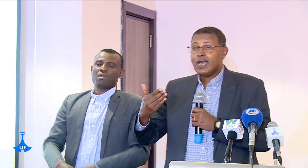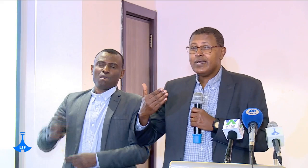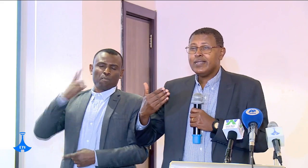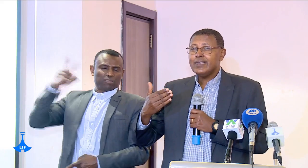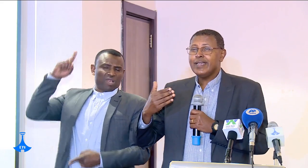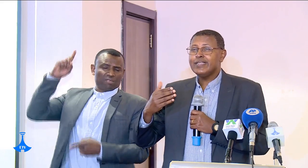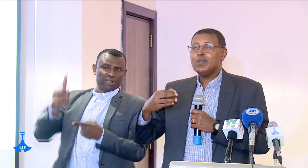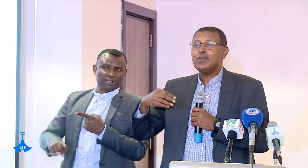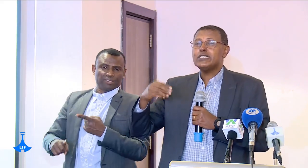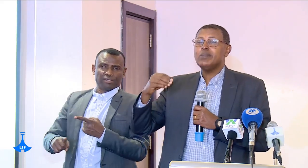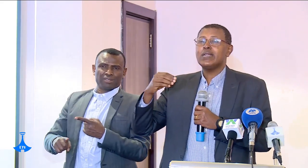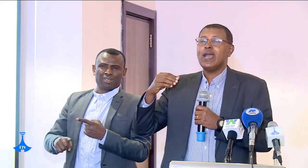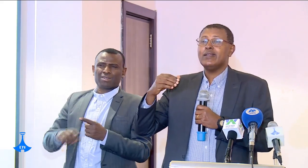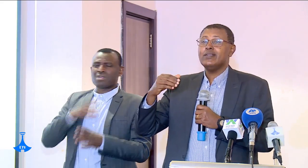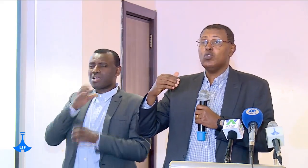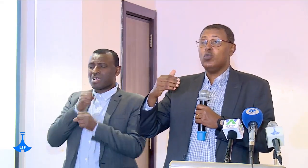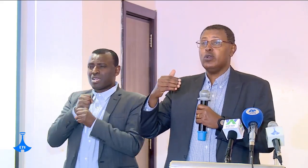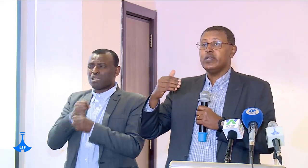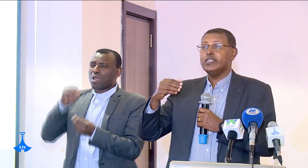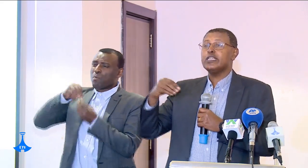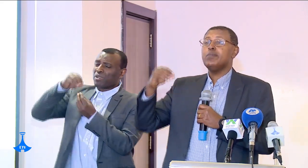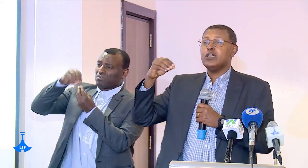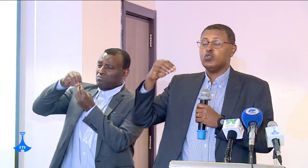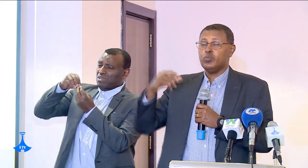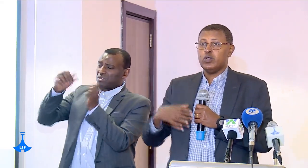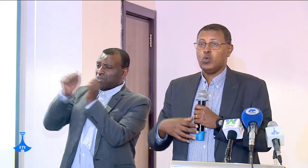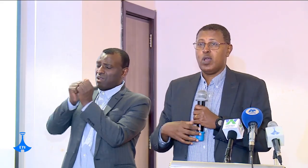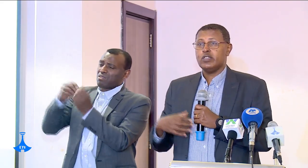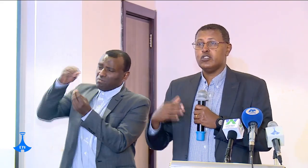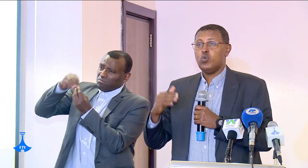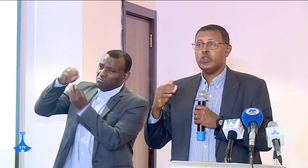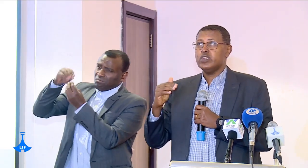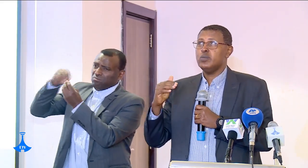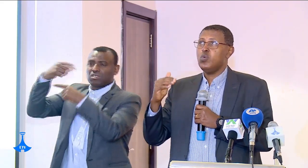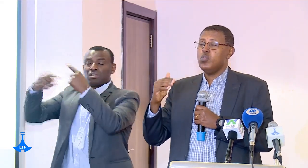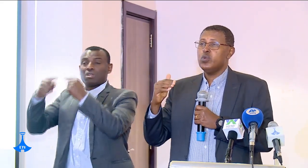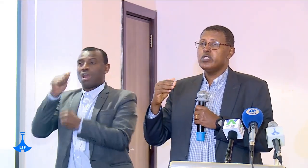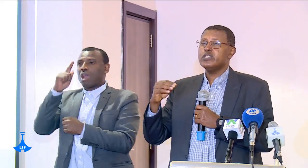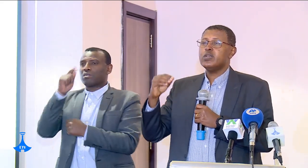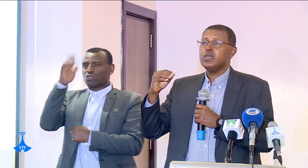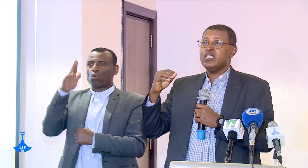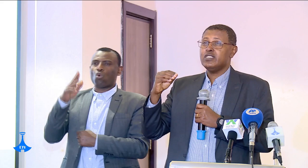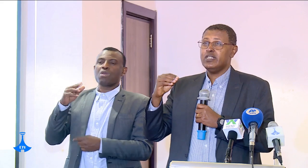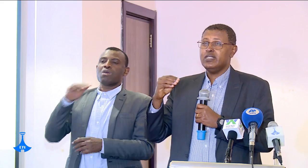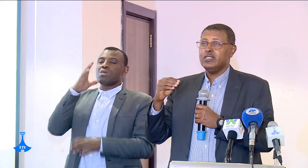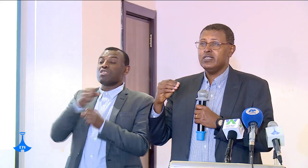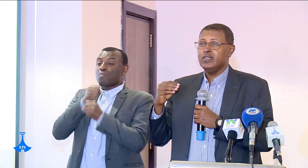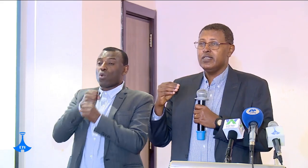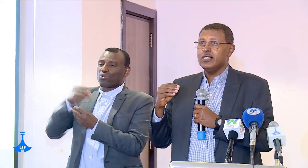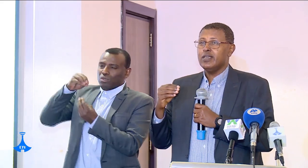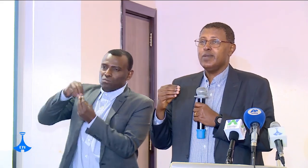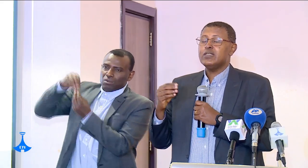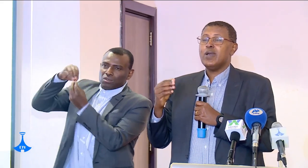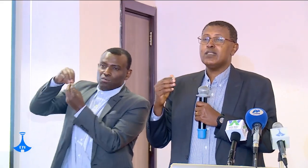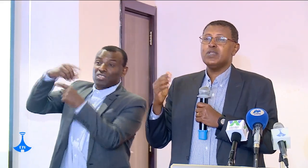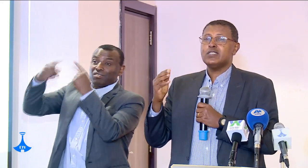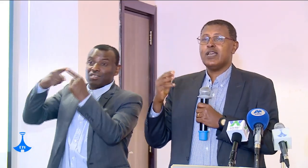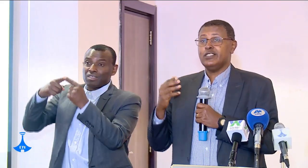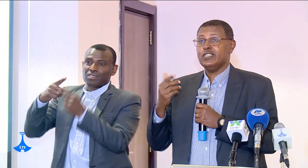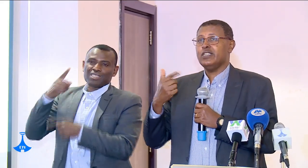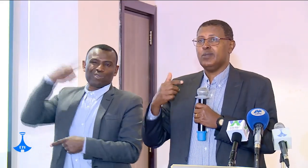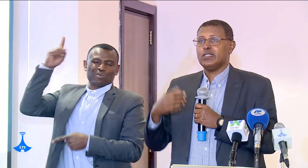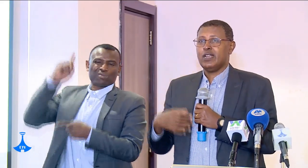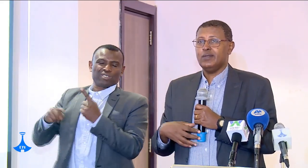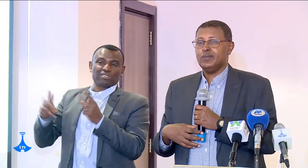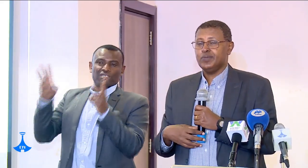ምስማት መሳን ከእድሜ መጨመር ጋር ነው የጨመረ ነው ሜዶ። አንድ ሰው እድሜው የጨመረ ሲሄድ የምስማት